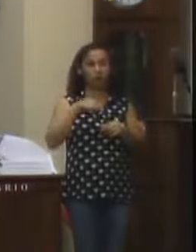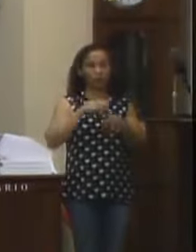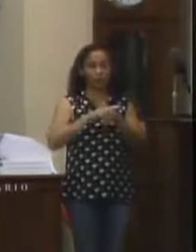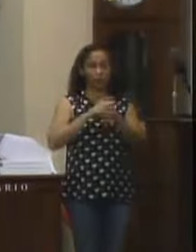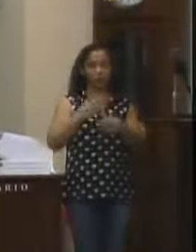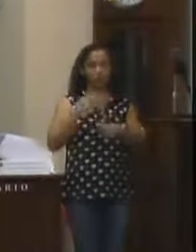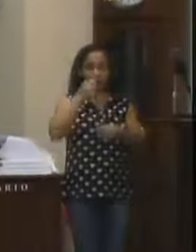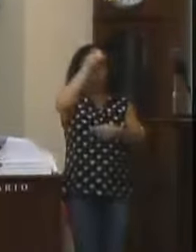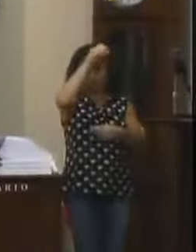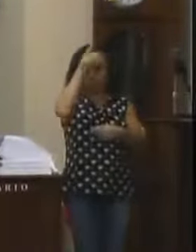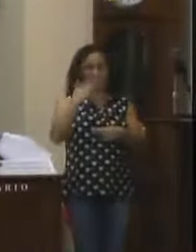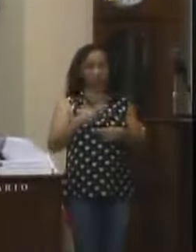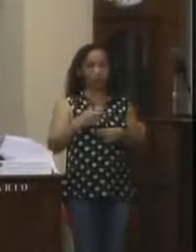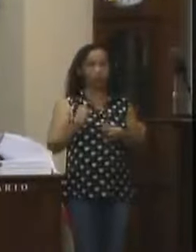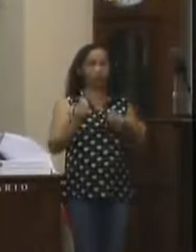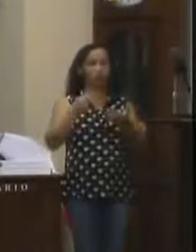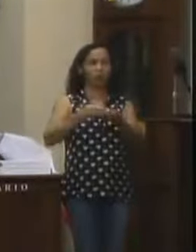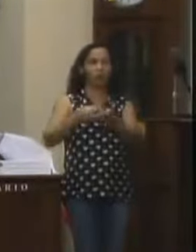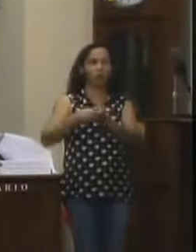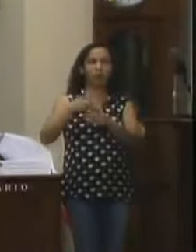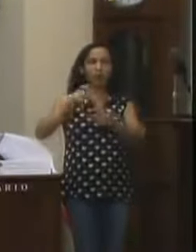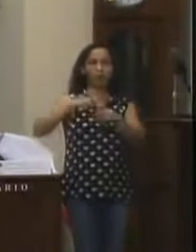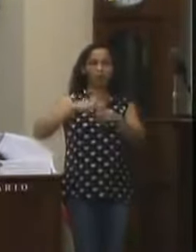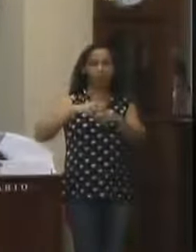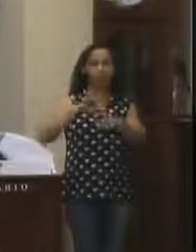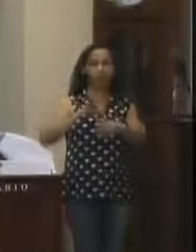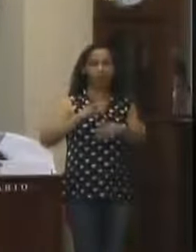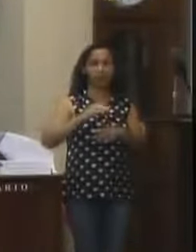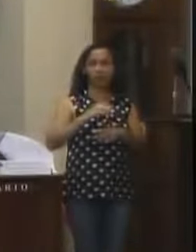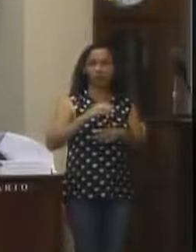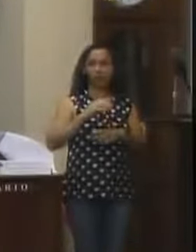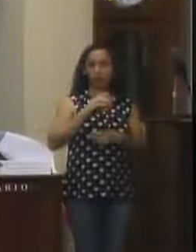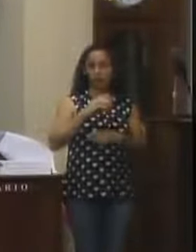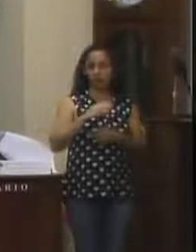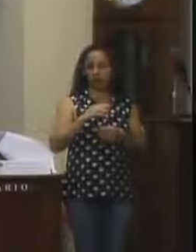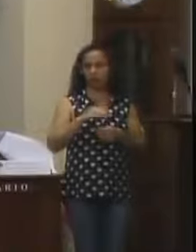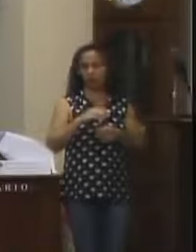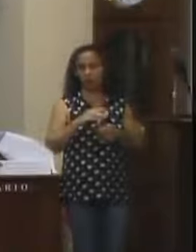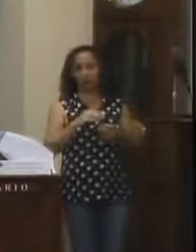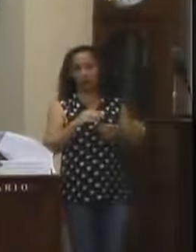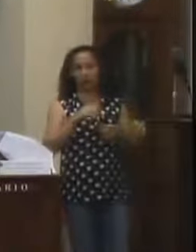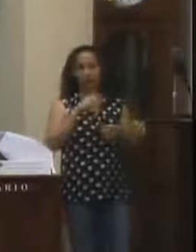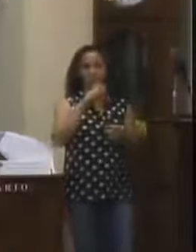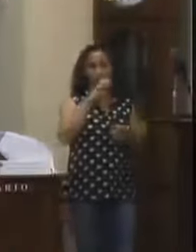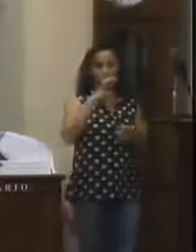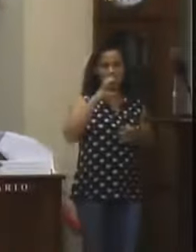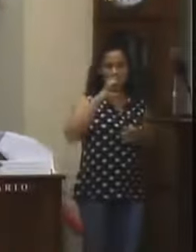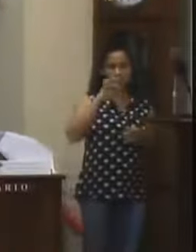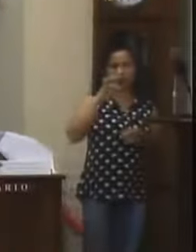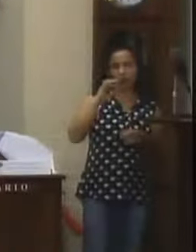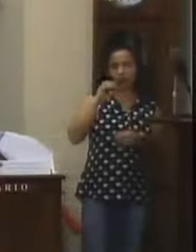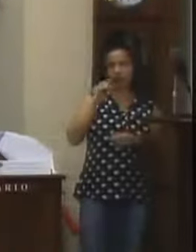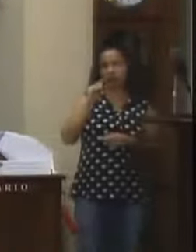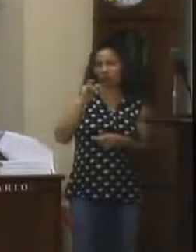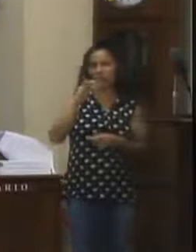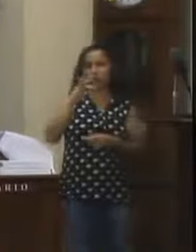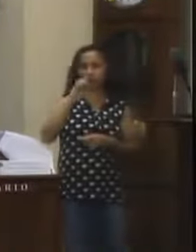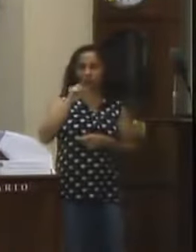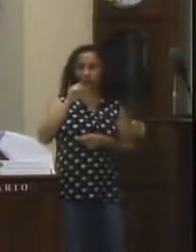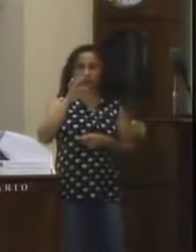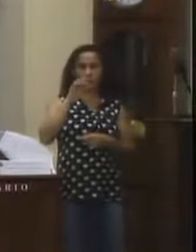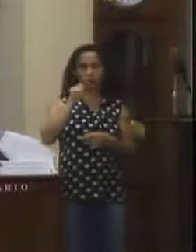lei na forma que foi apresentada. Por fim, analisando o projeto de lei ordinária, enviada a essa comissão permanente de justiça e redação, a presente